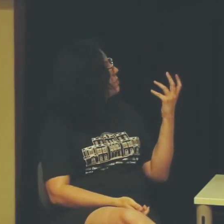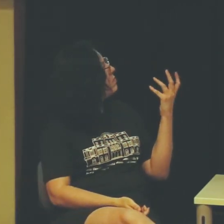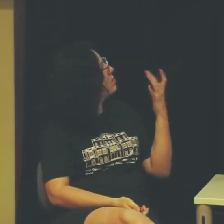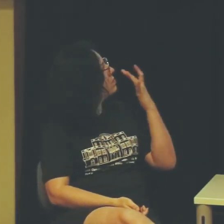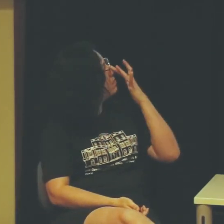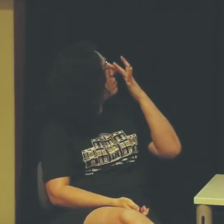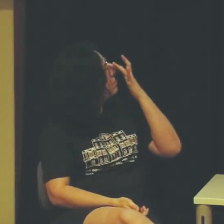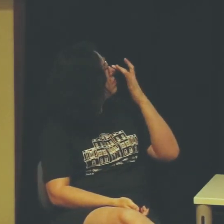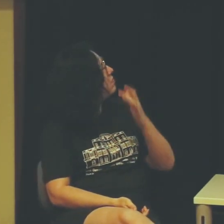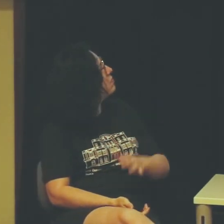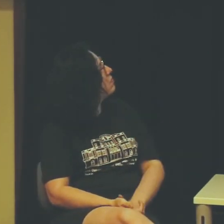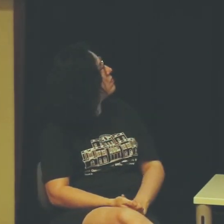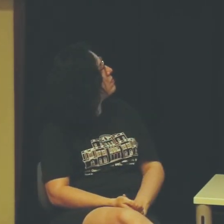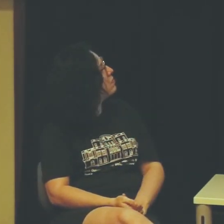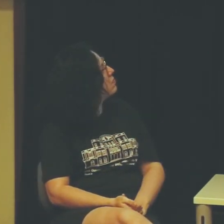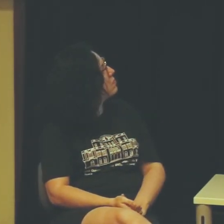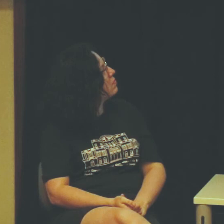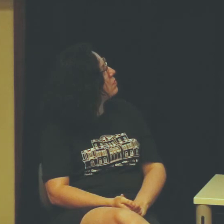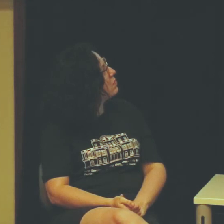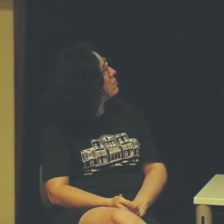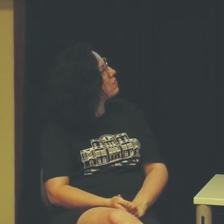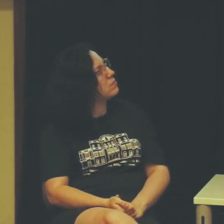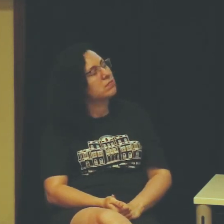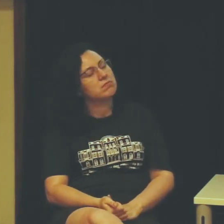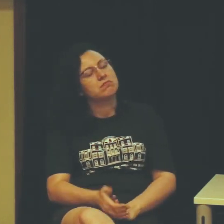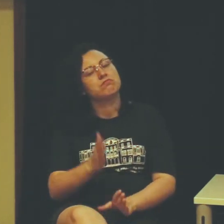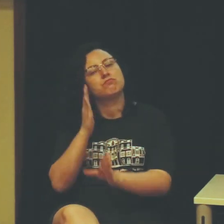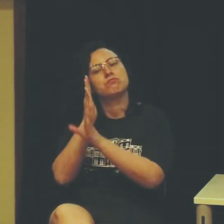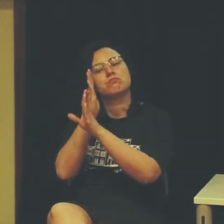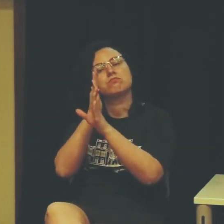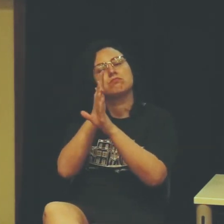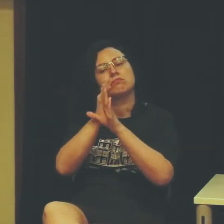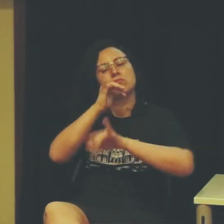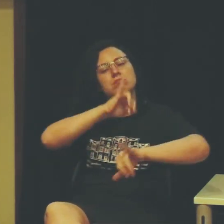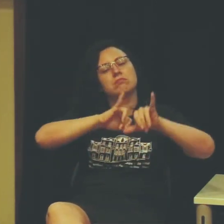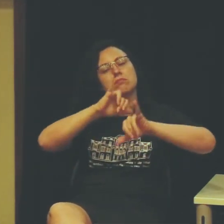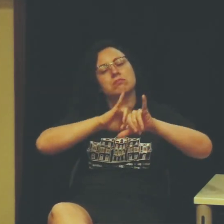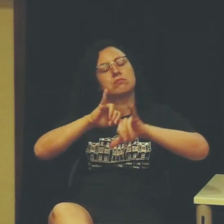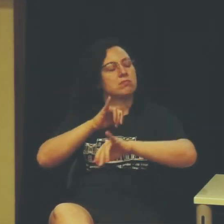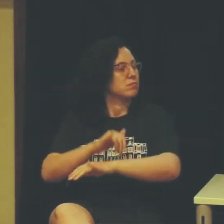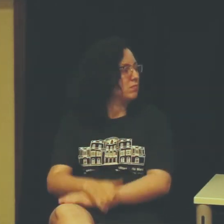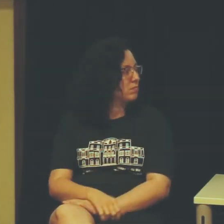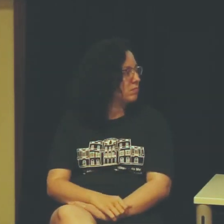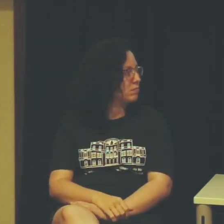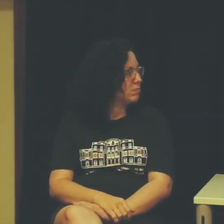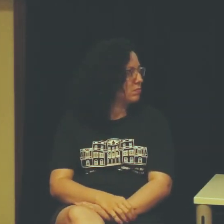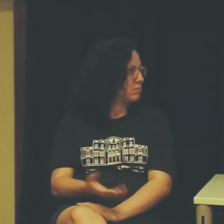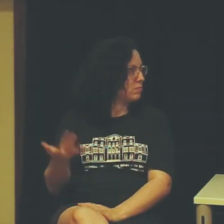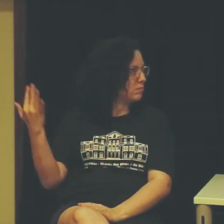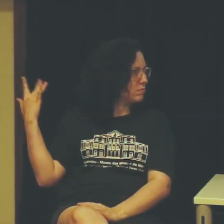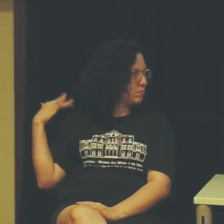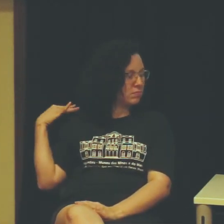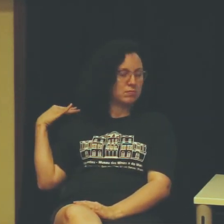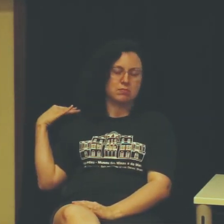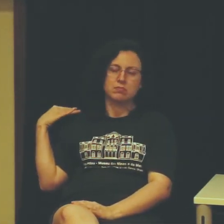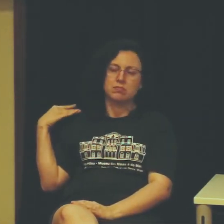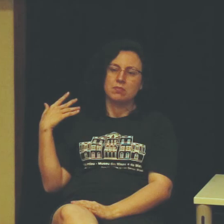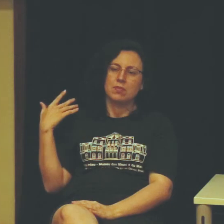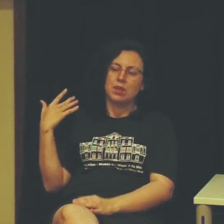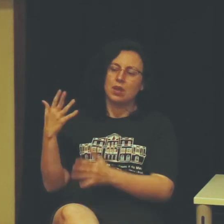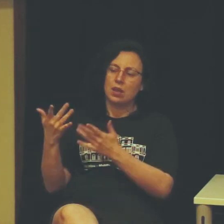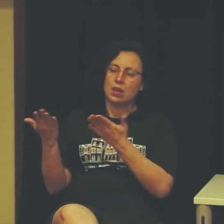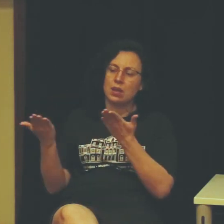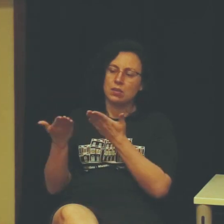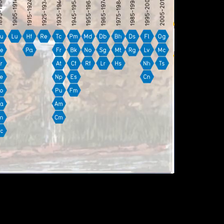para vocês uma linha do tempo da descoberta dos elementos químicos. Então, desde os elementos mais recentes, né, como